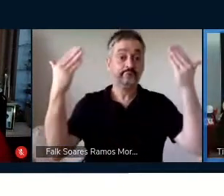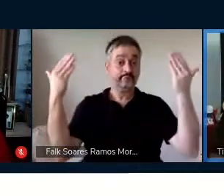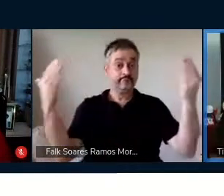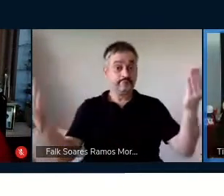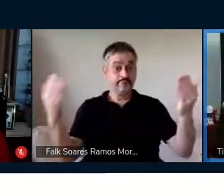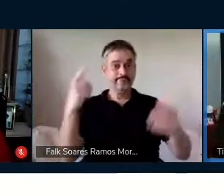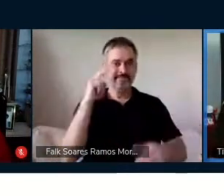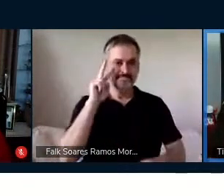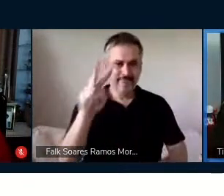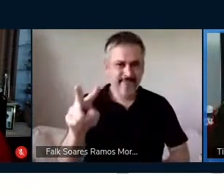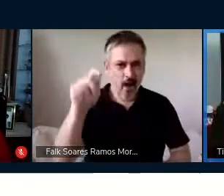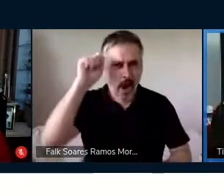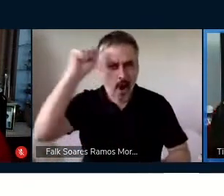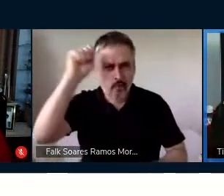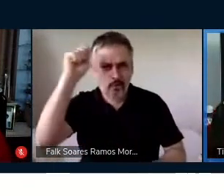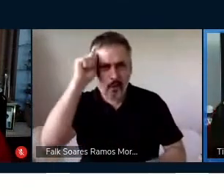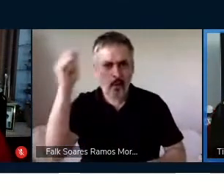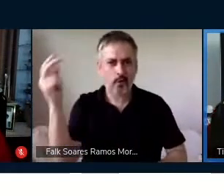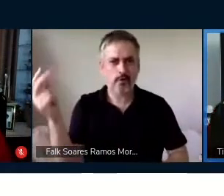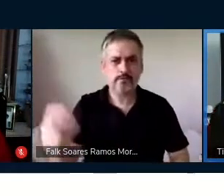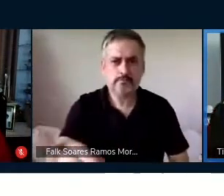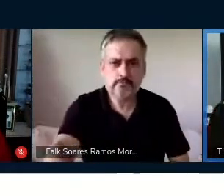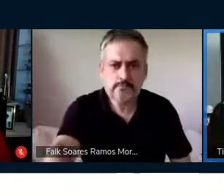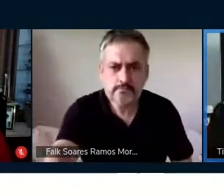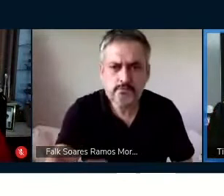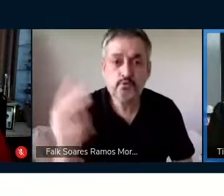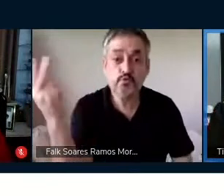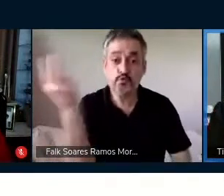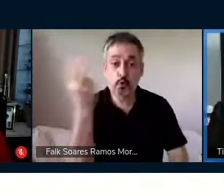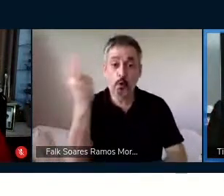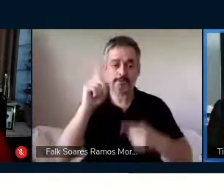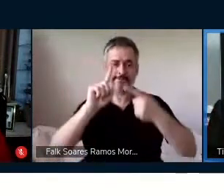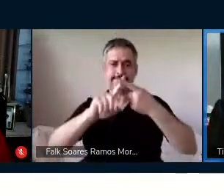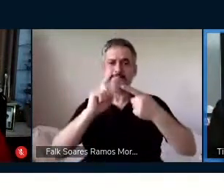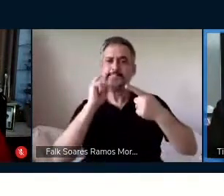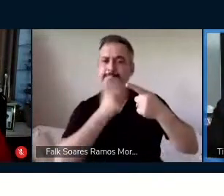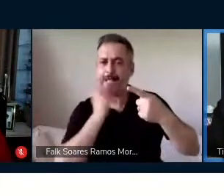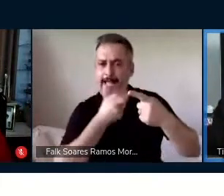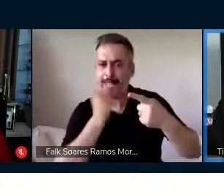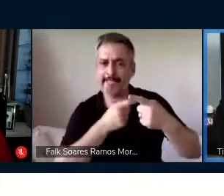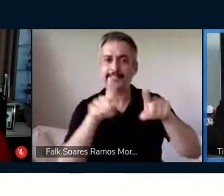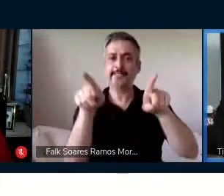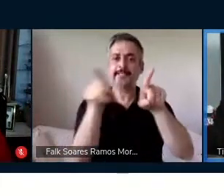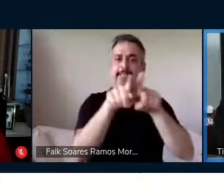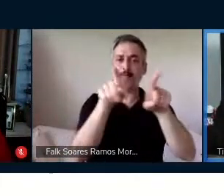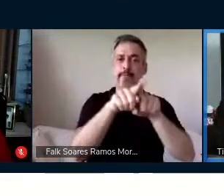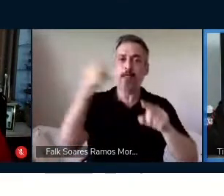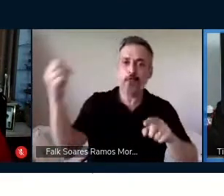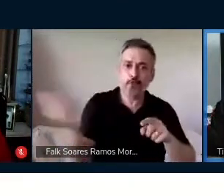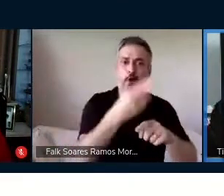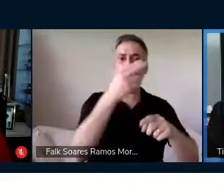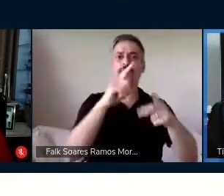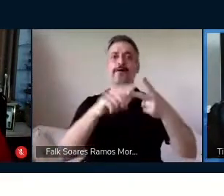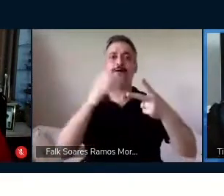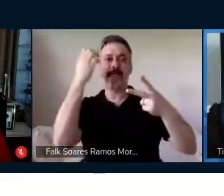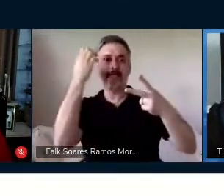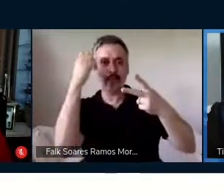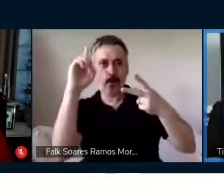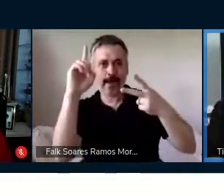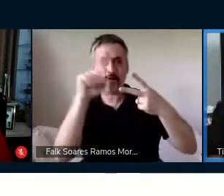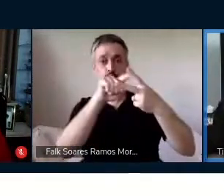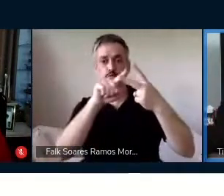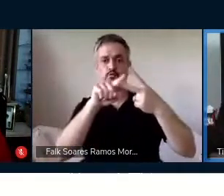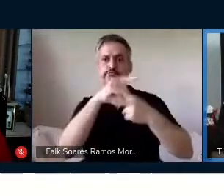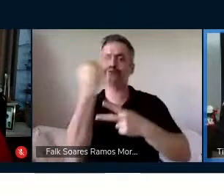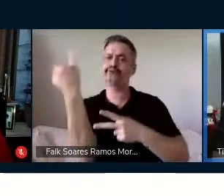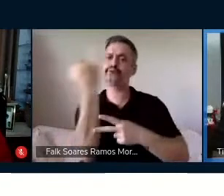foi possibilitado a criação do sinal que foi apresentado. Então, a partir dos estudos realizados por Faria Nascimento